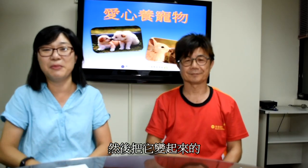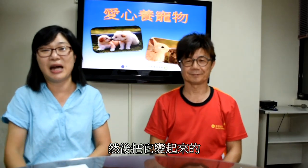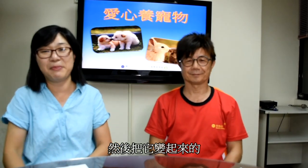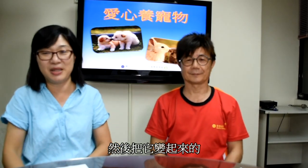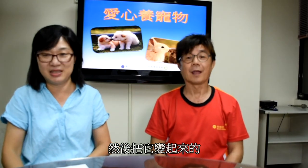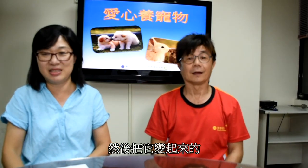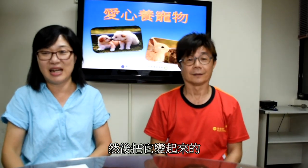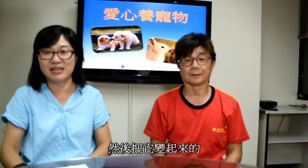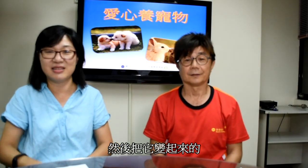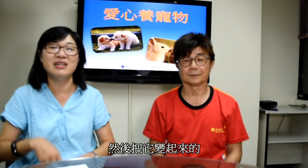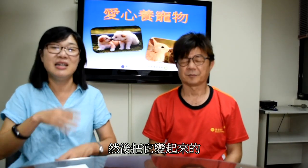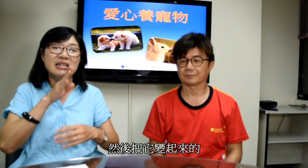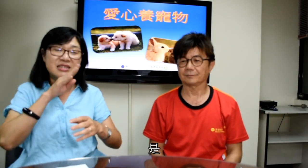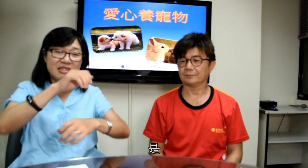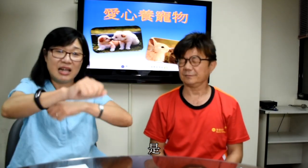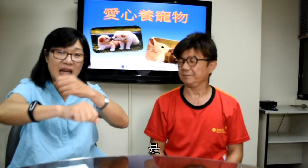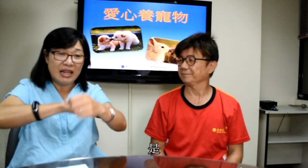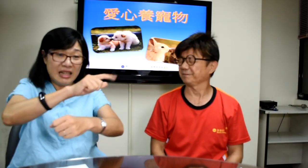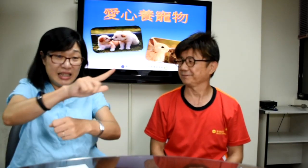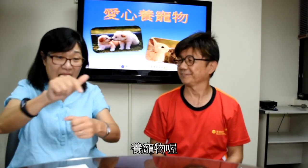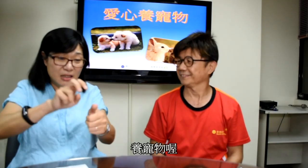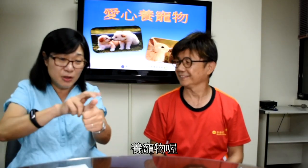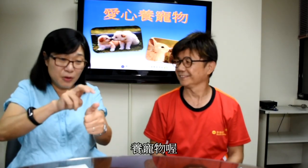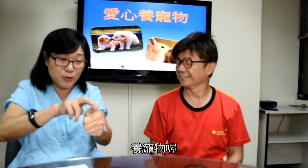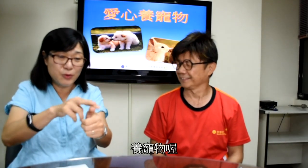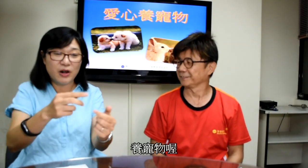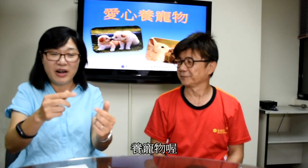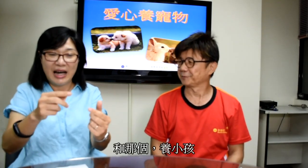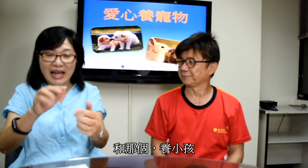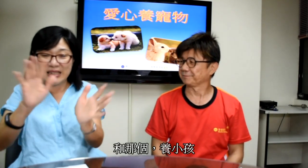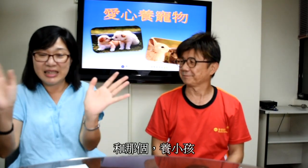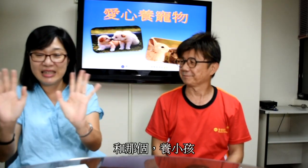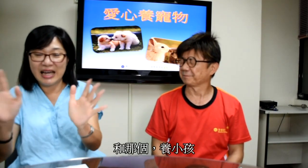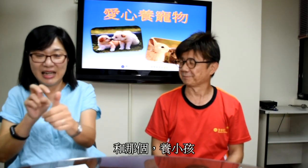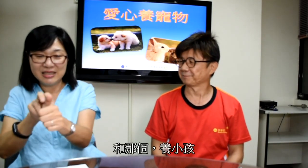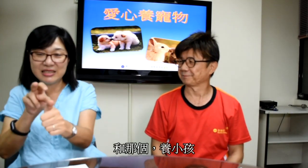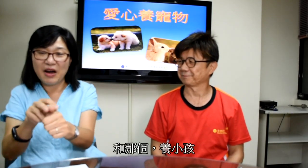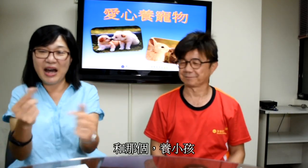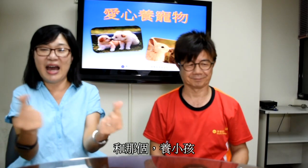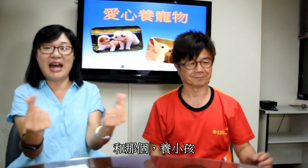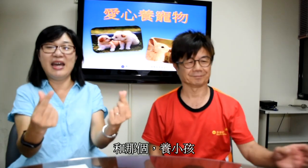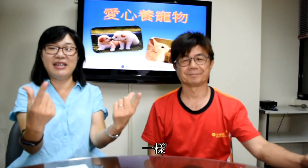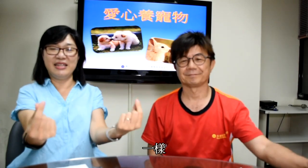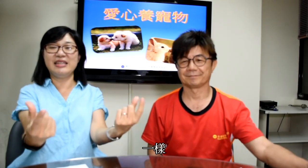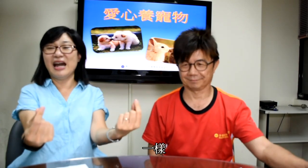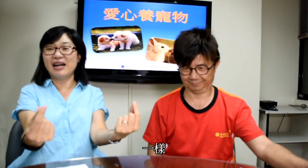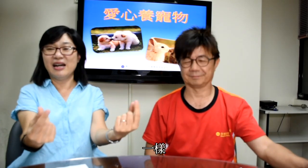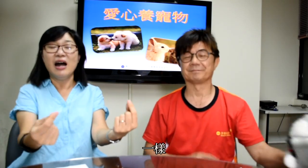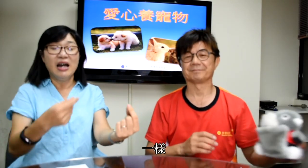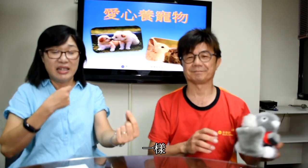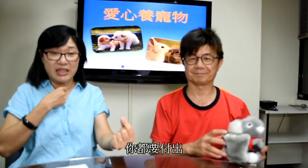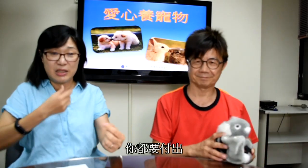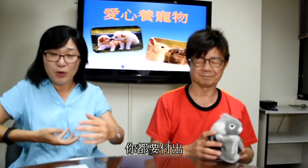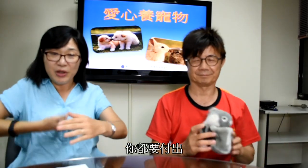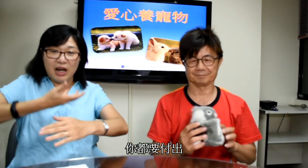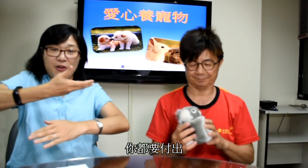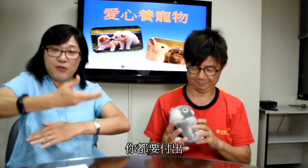它变起来的。是养宠物哦，和那个养小孩一样，你都要付